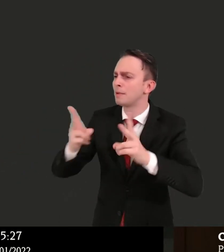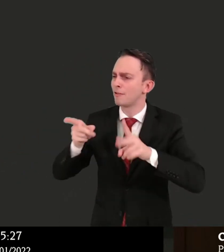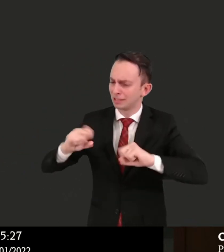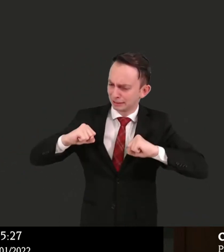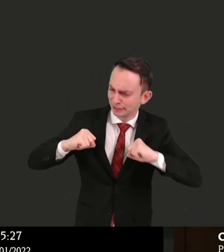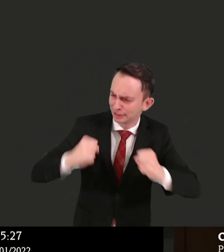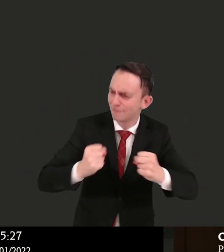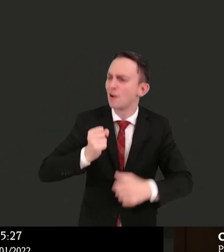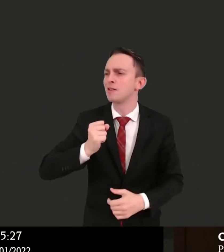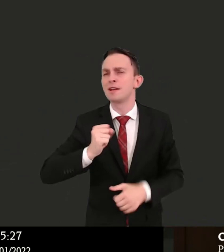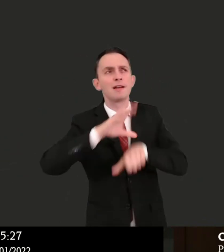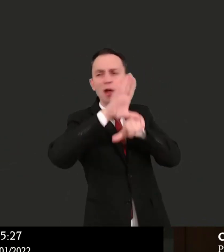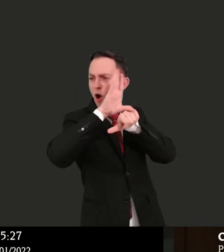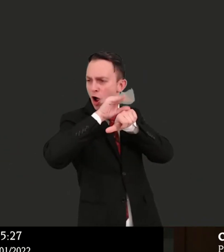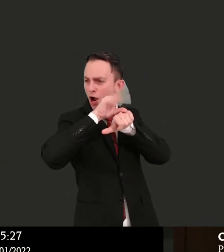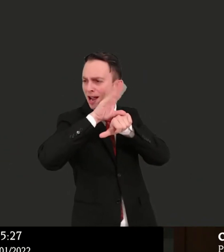no conhecimento de Deus,